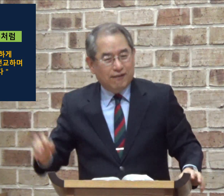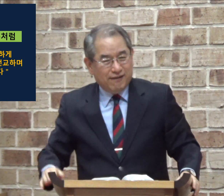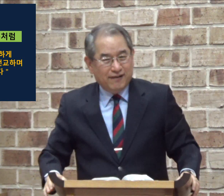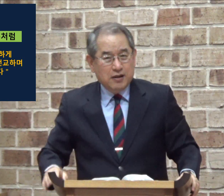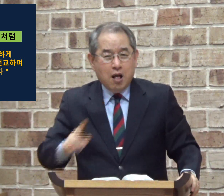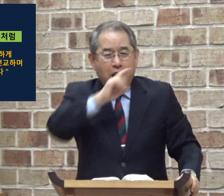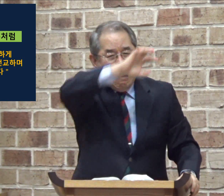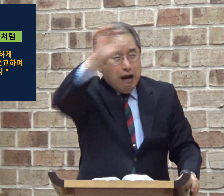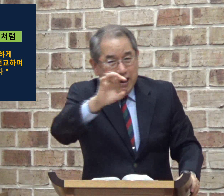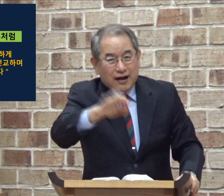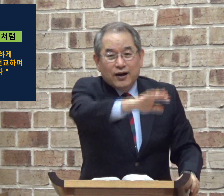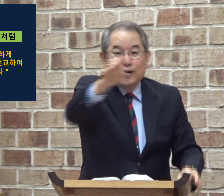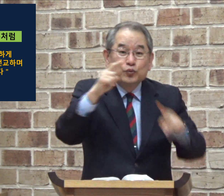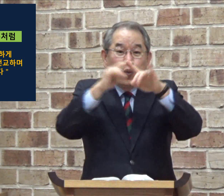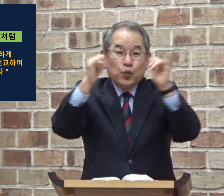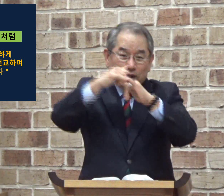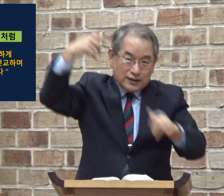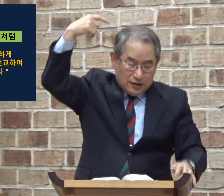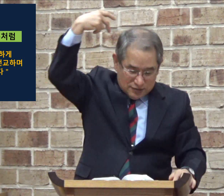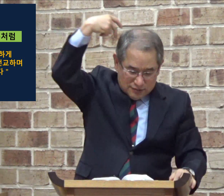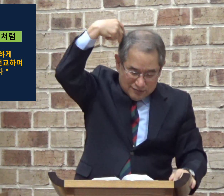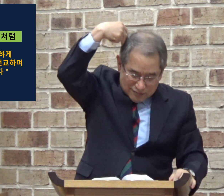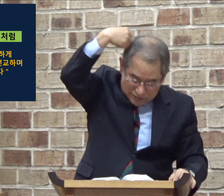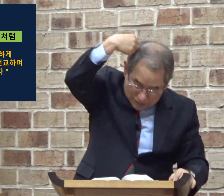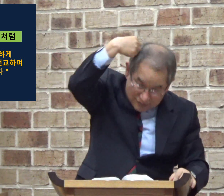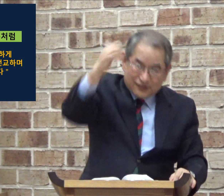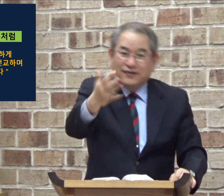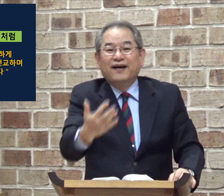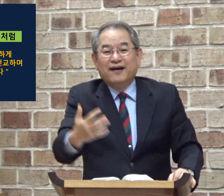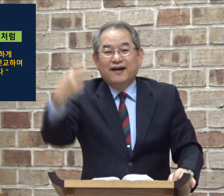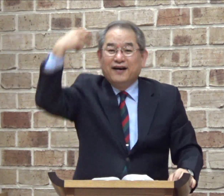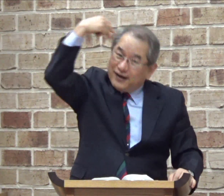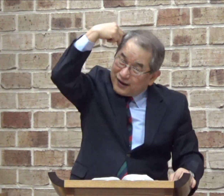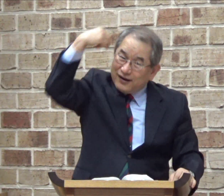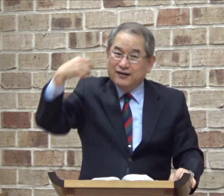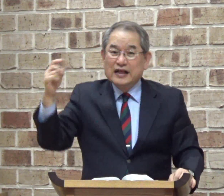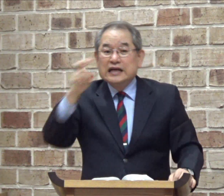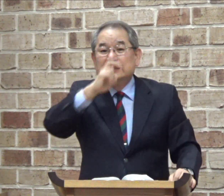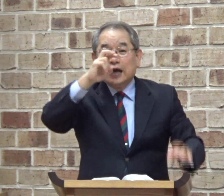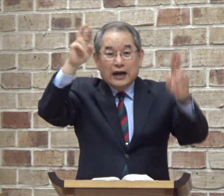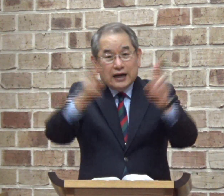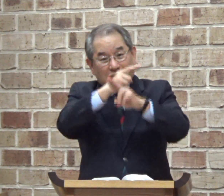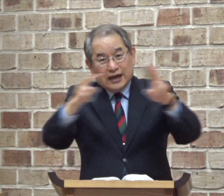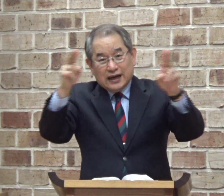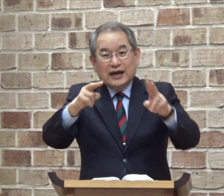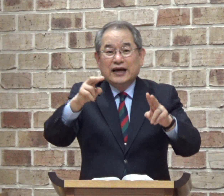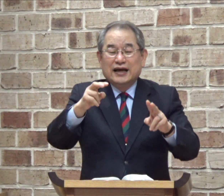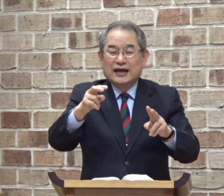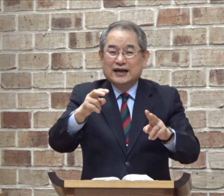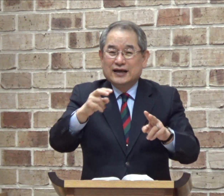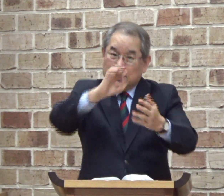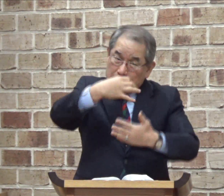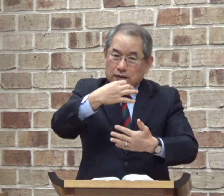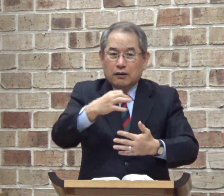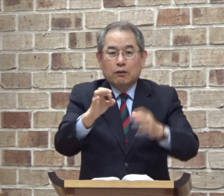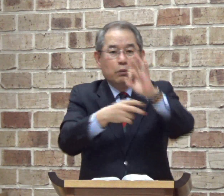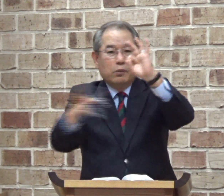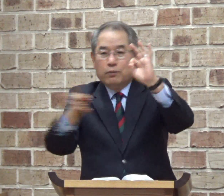찬양 지휘자도 급여를 받지 않고 우리 교회도 안 받는다고 하지만 그쪽도 받지 않고 교회 학교 어린이 교사들